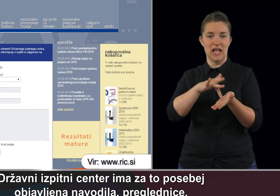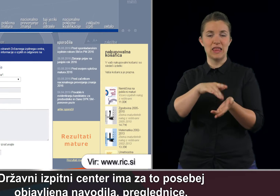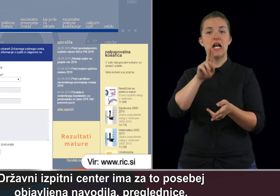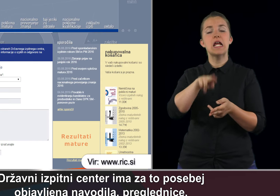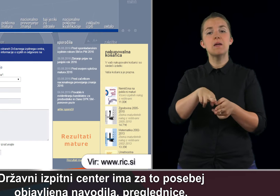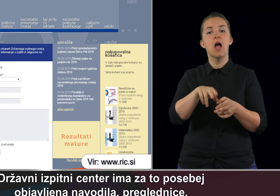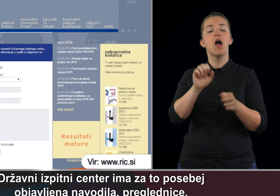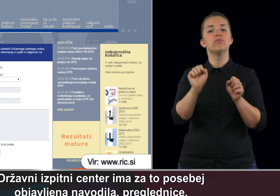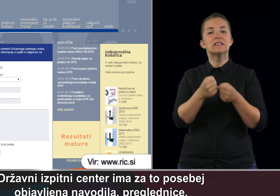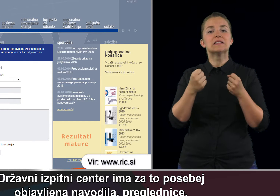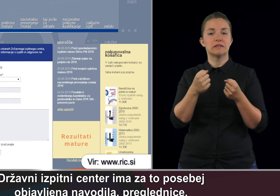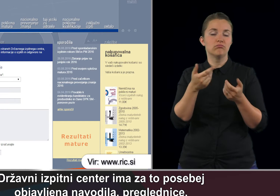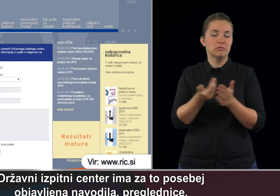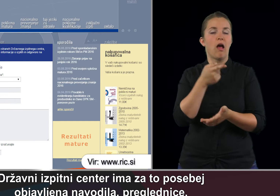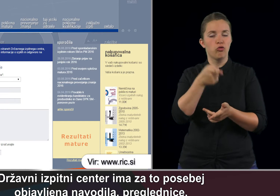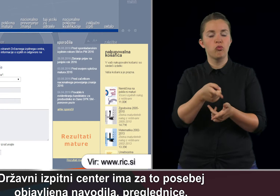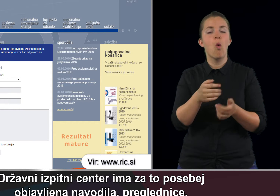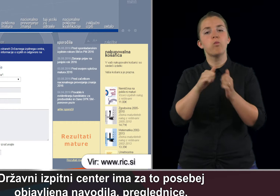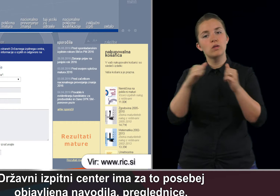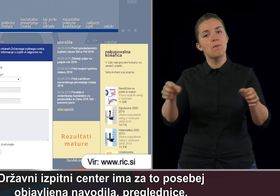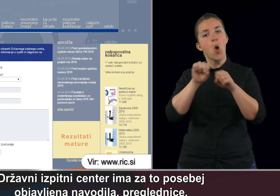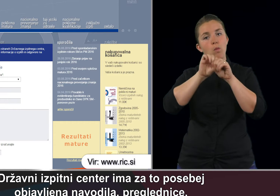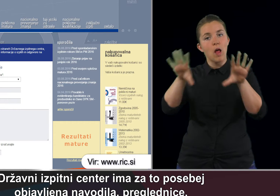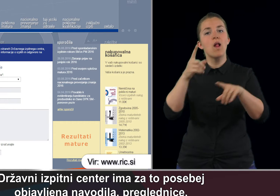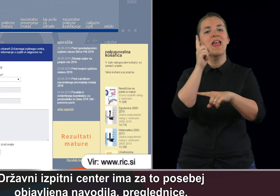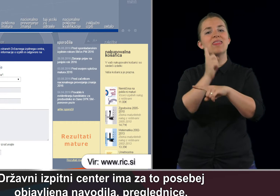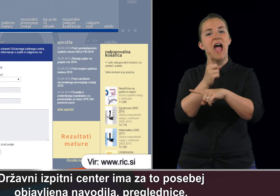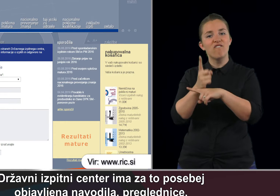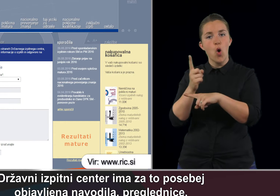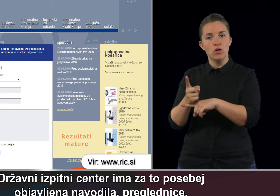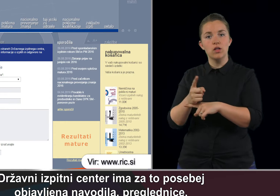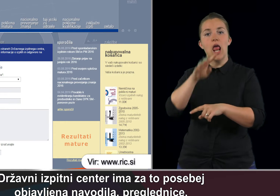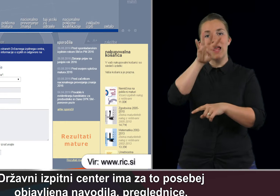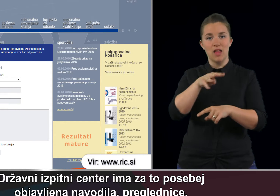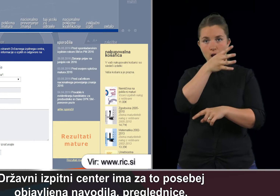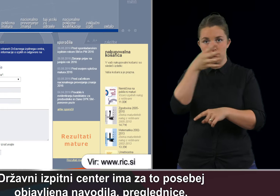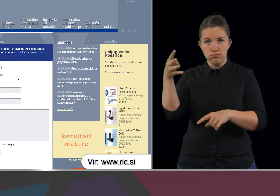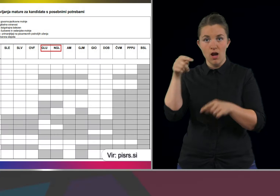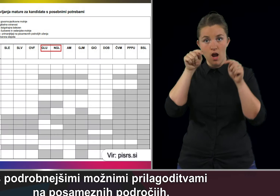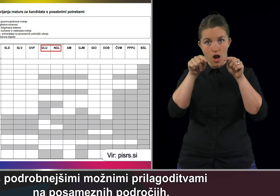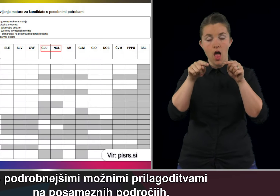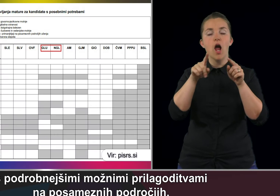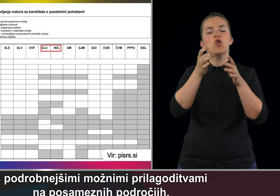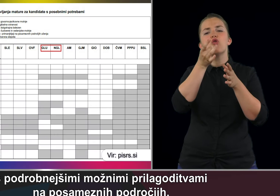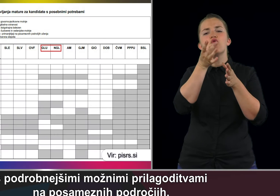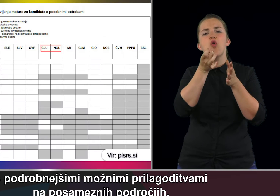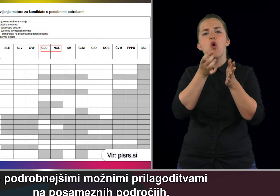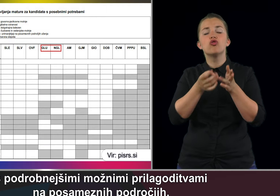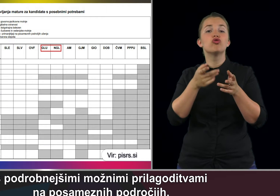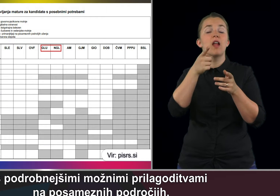izpitni center ima zato posebej objavljene navodila, preglednice s